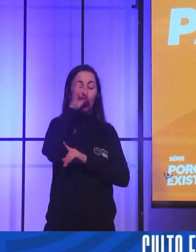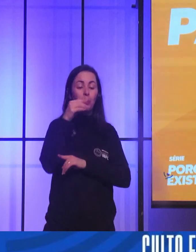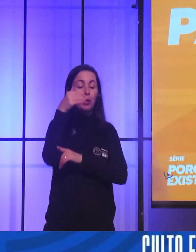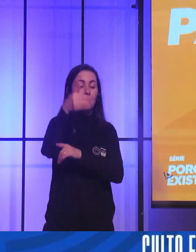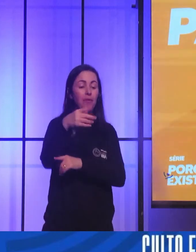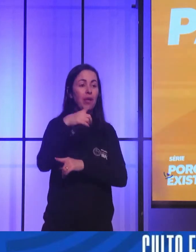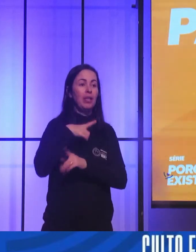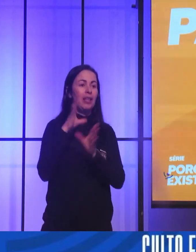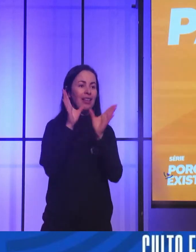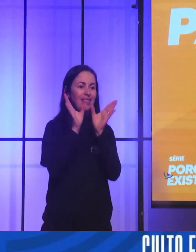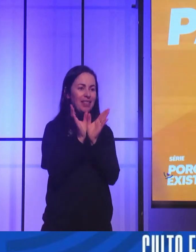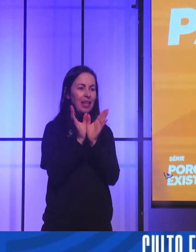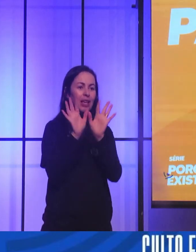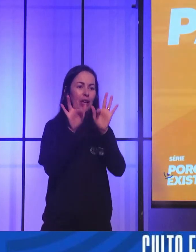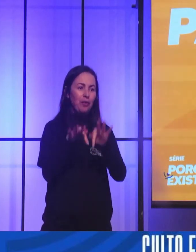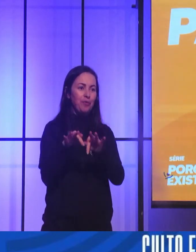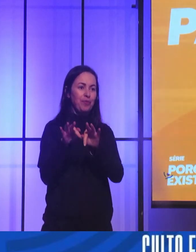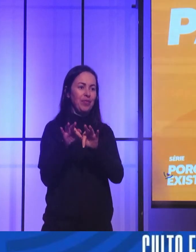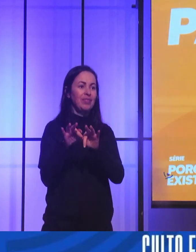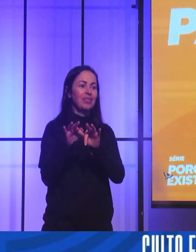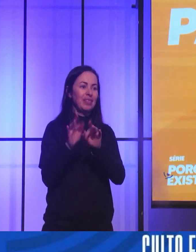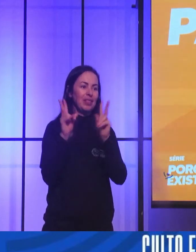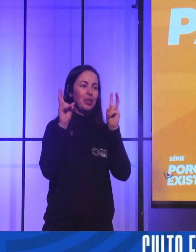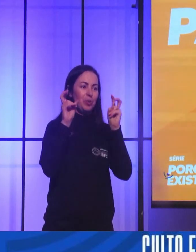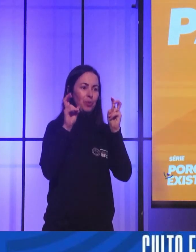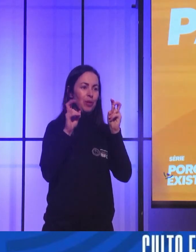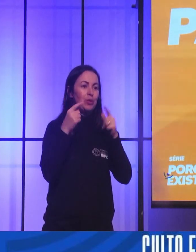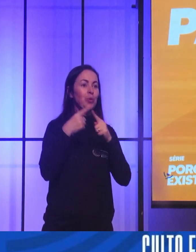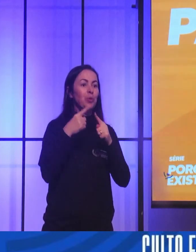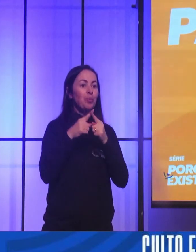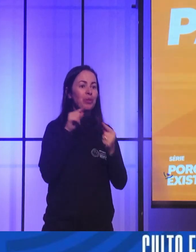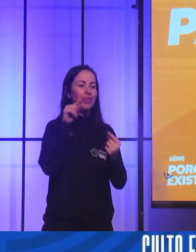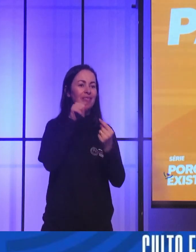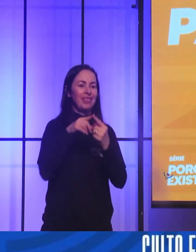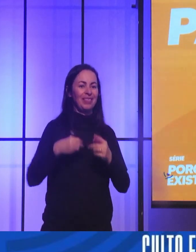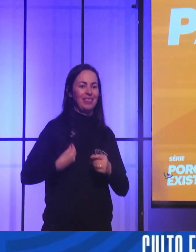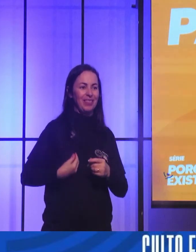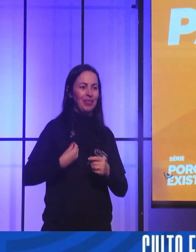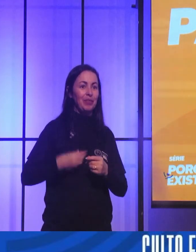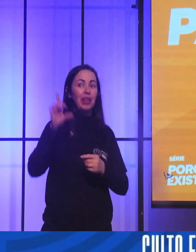estaremos encerrando essa série porque existimos. Deus os abençoe. Até lá, na graça e na paz.